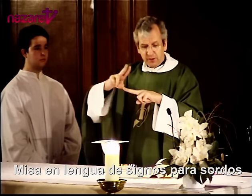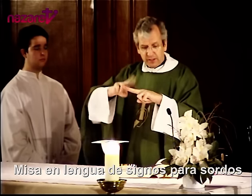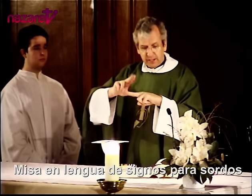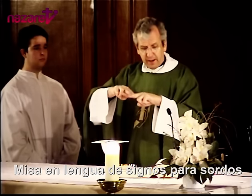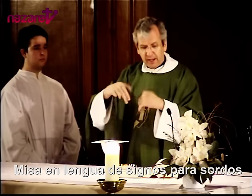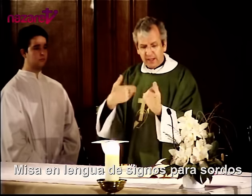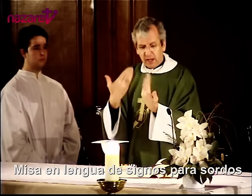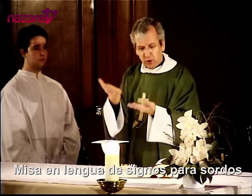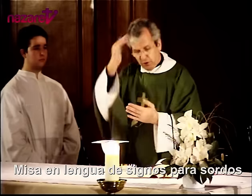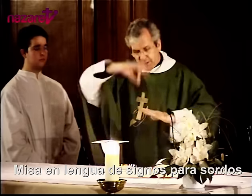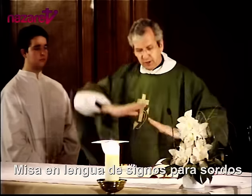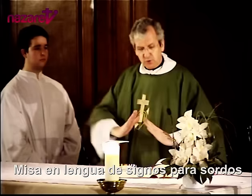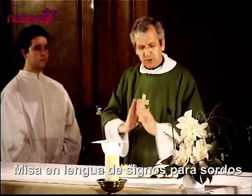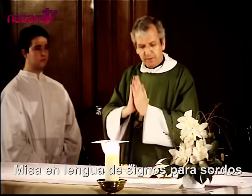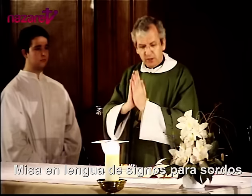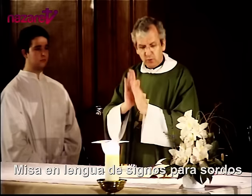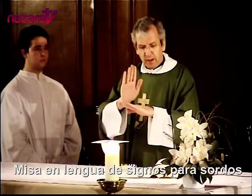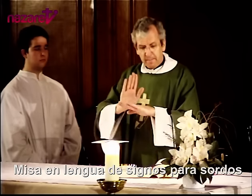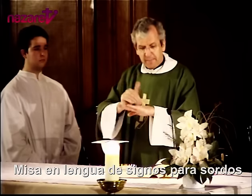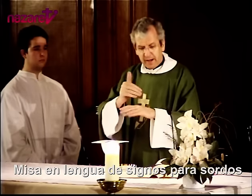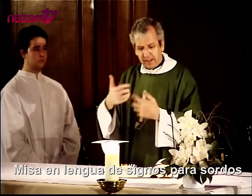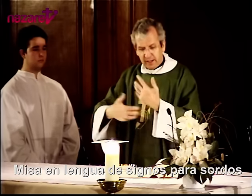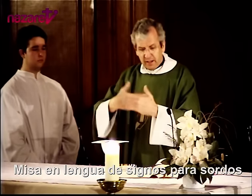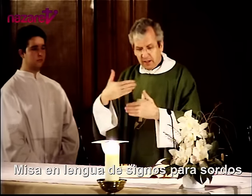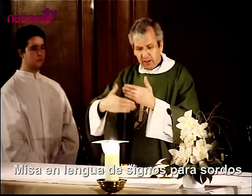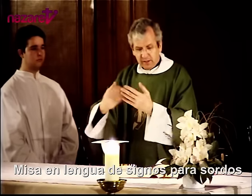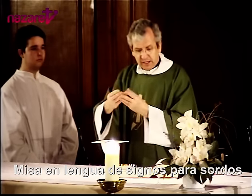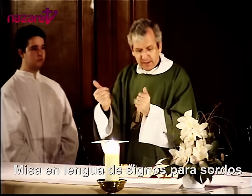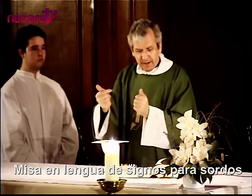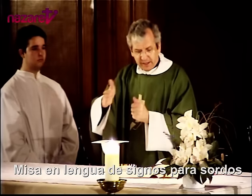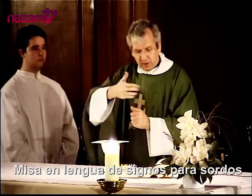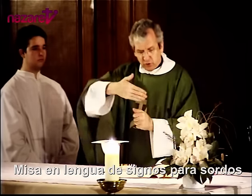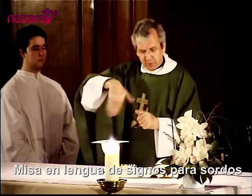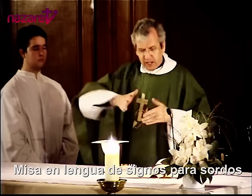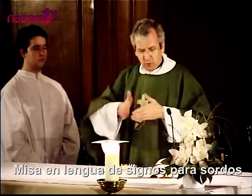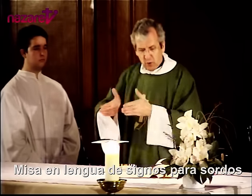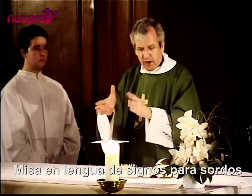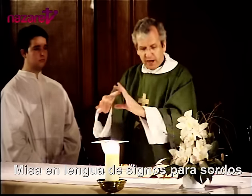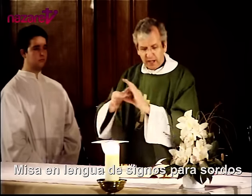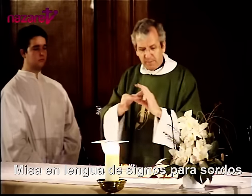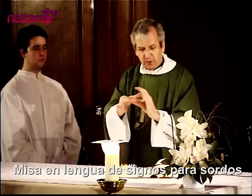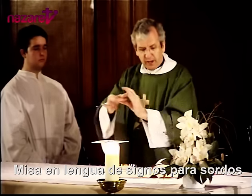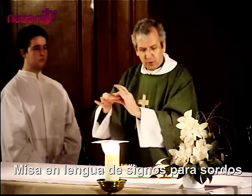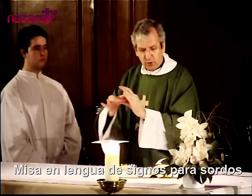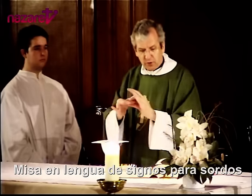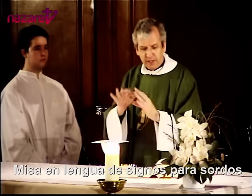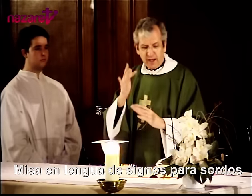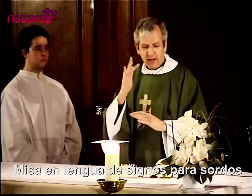de este banquete, concédenos tu espíritu para que desaparezca todo obstáculo en el camino de la concordia y